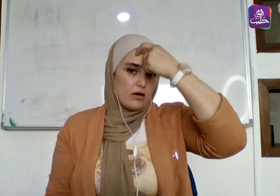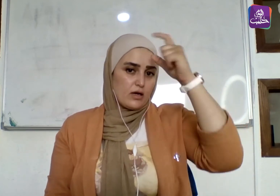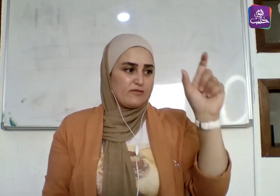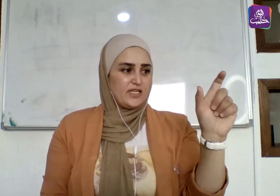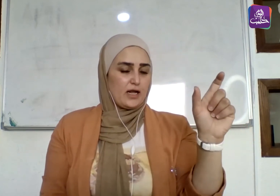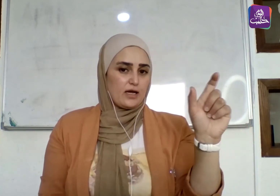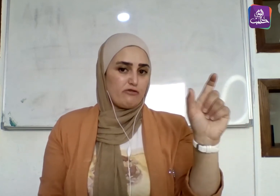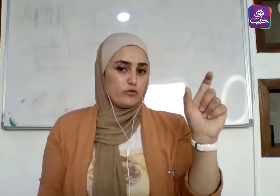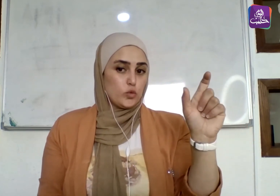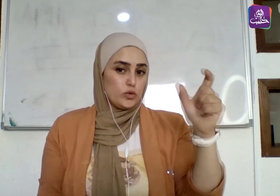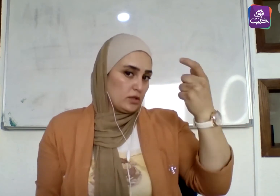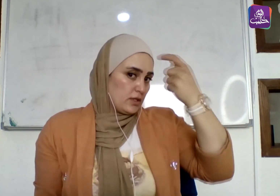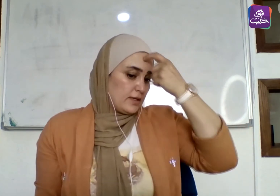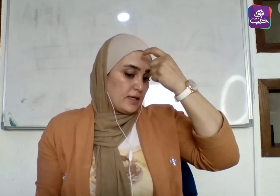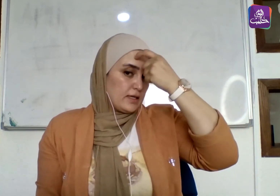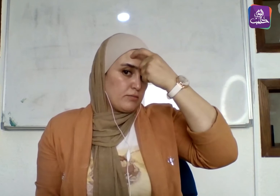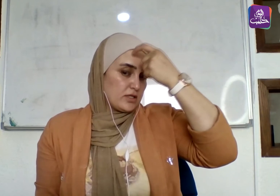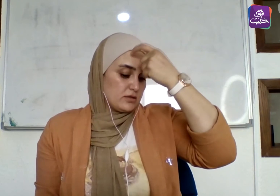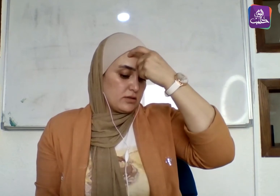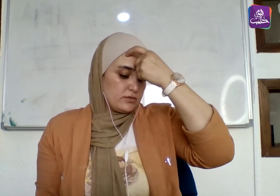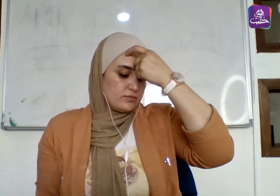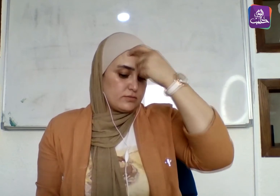حرارة، نفس الحركة حرف النون مريض.